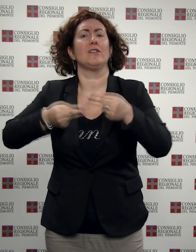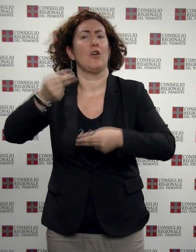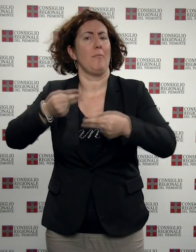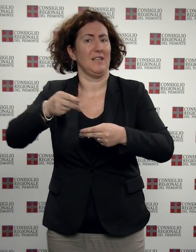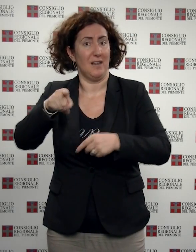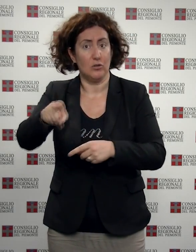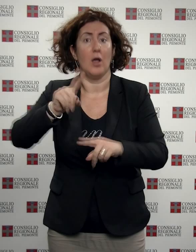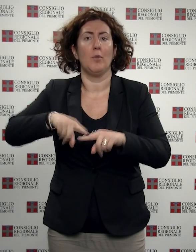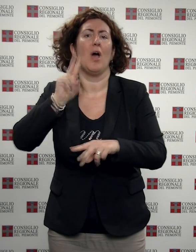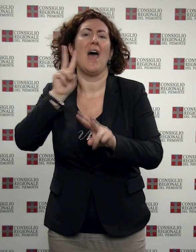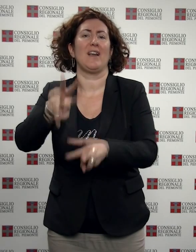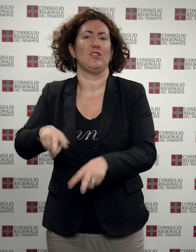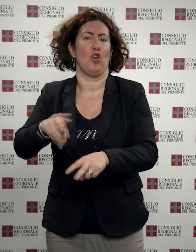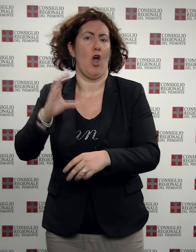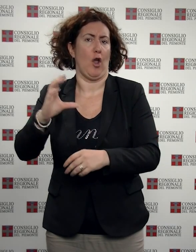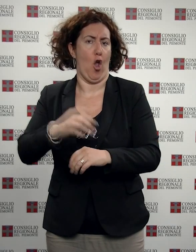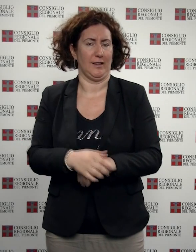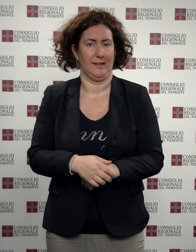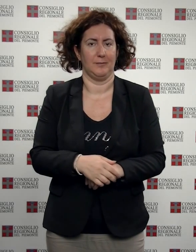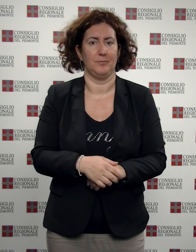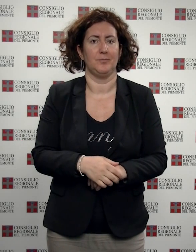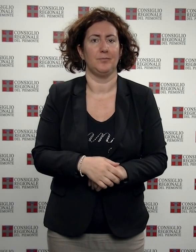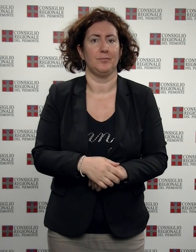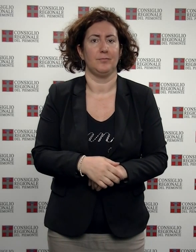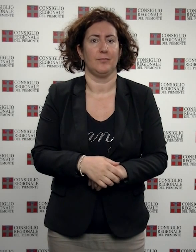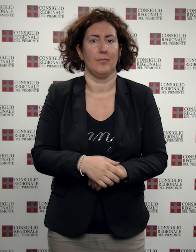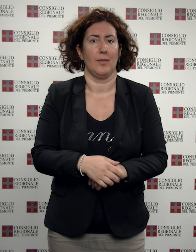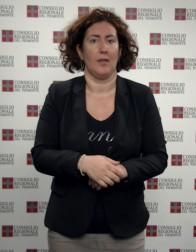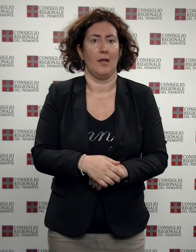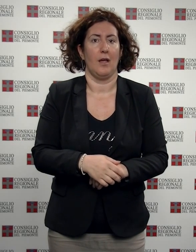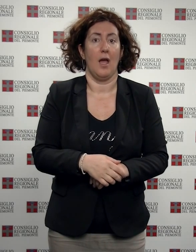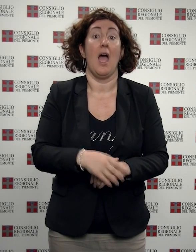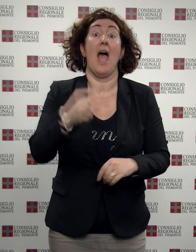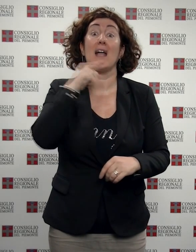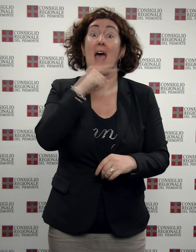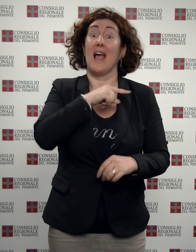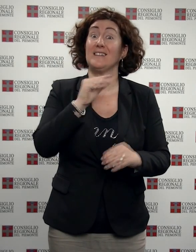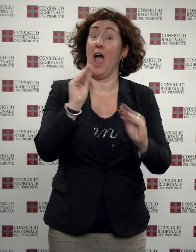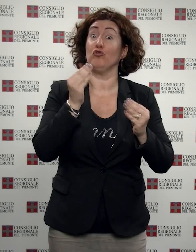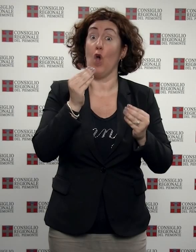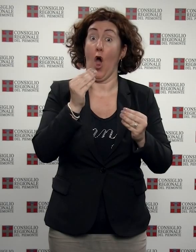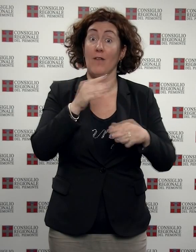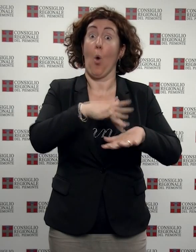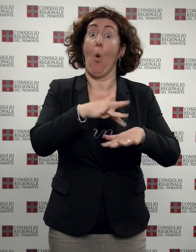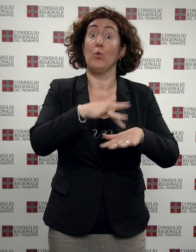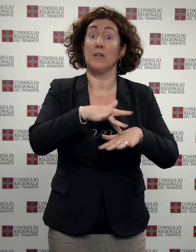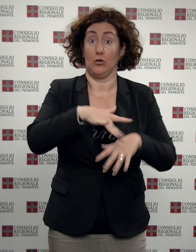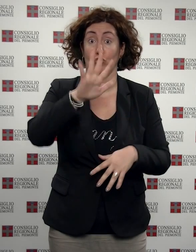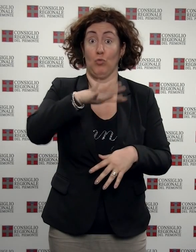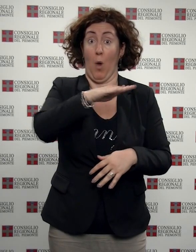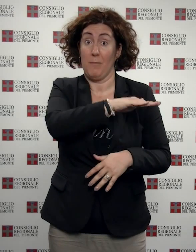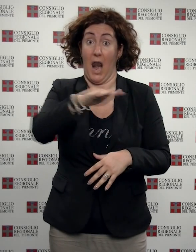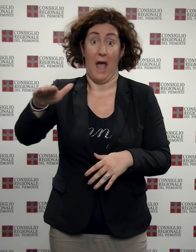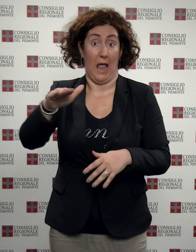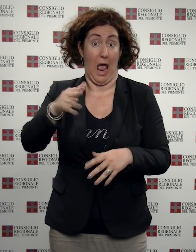Fondazione 20 marzo. In copertina! Più di 5.000 ragazzi hanno utilizzato Garanzia Giovani Piemonte. Circa